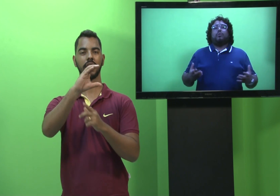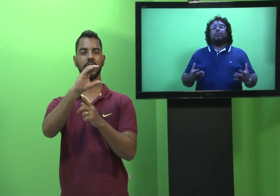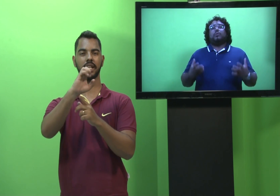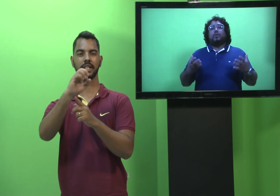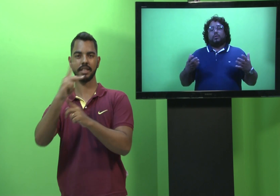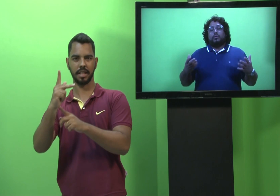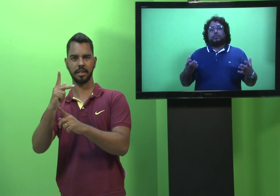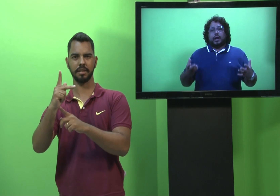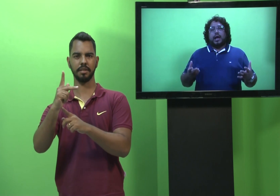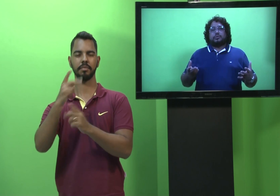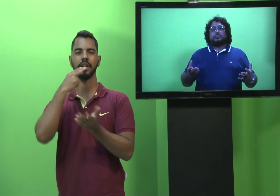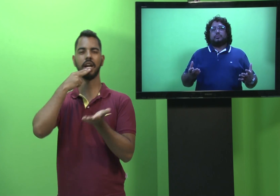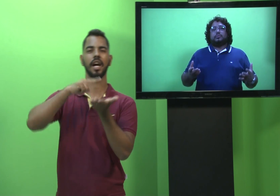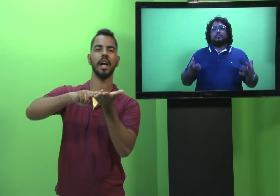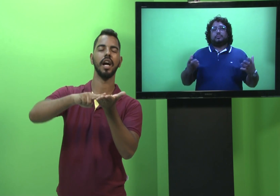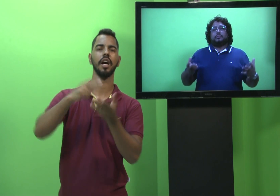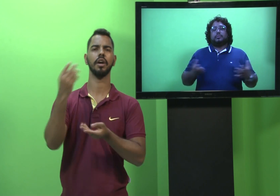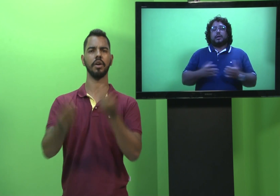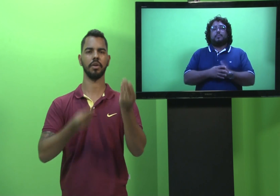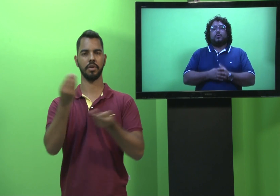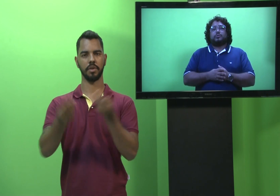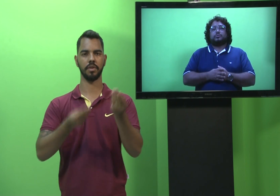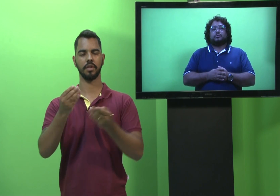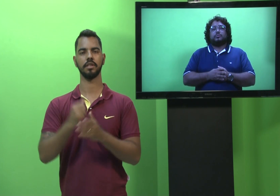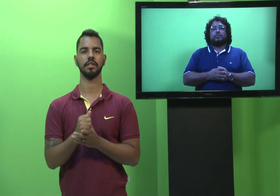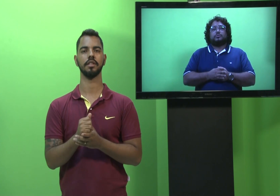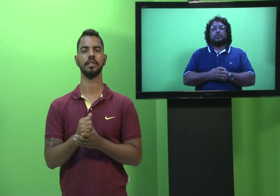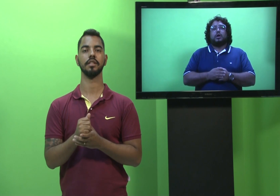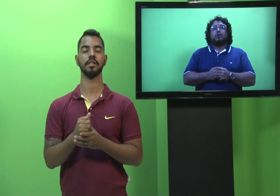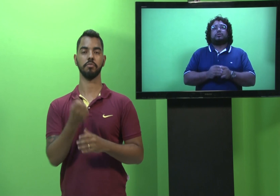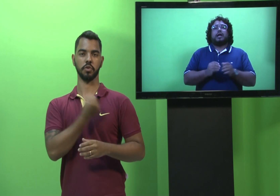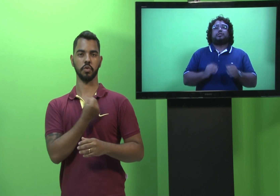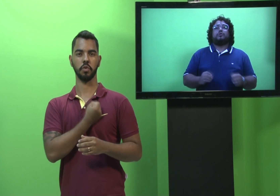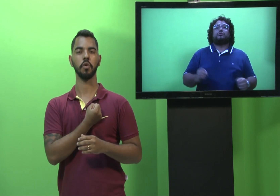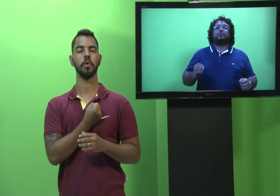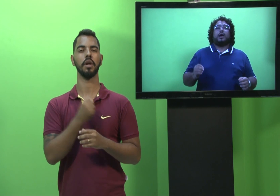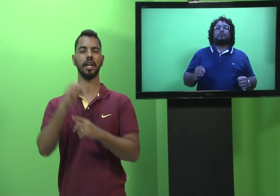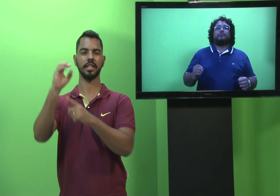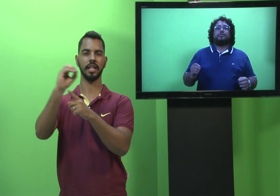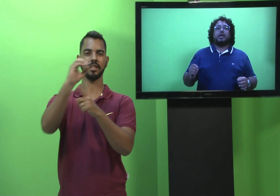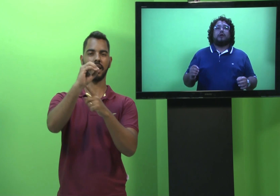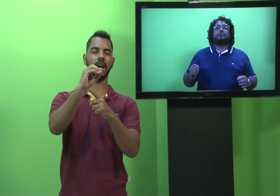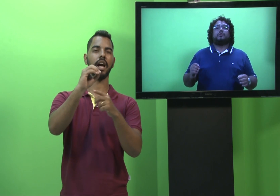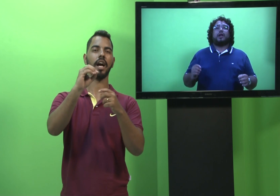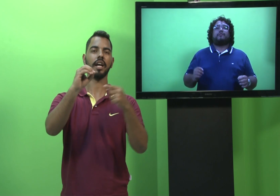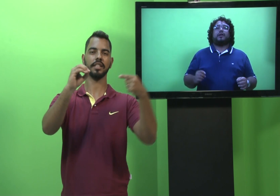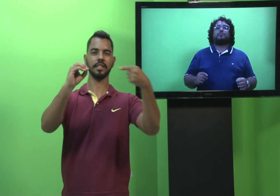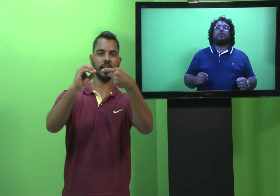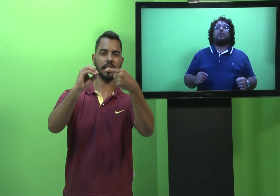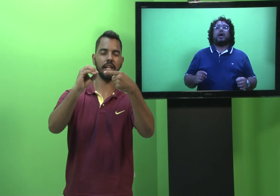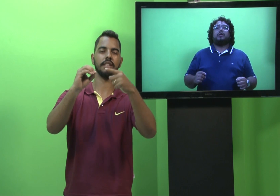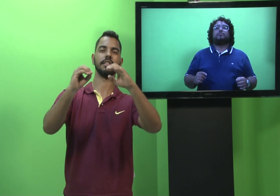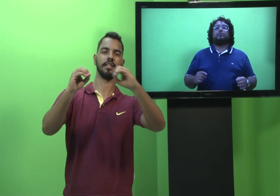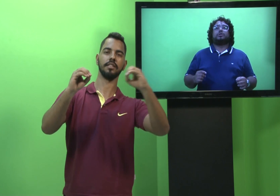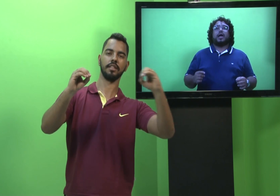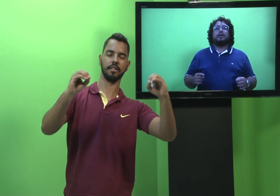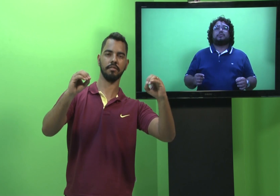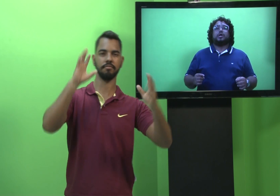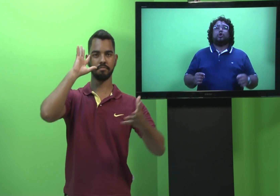com o traço depois dos números. Os artigos de um ato oficial são grafados por algarismos ordinais,